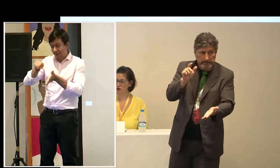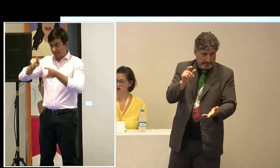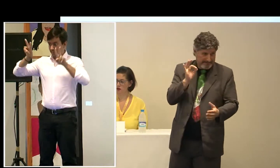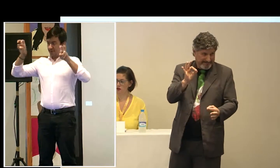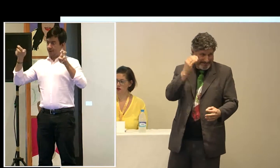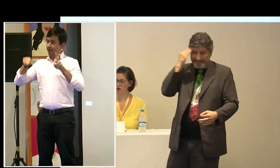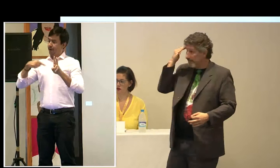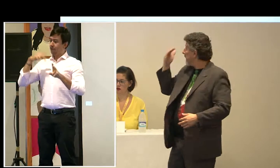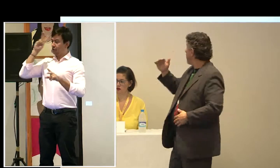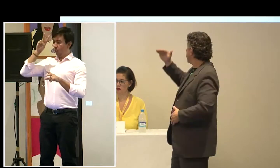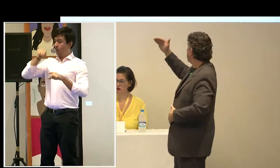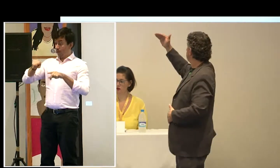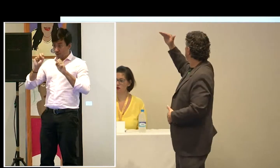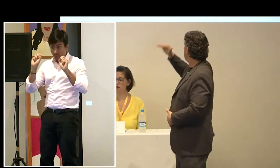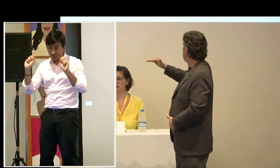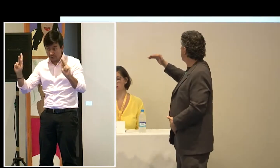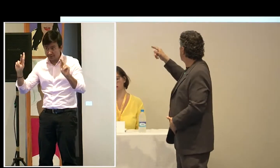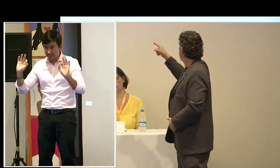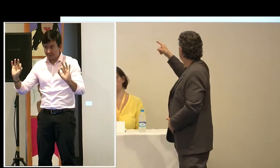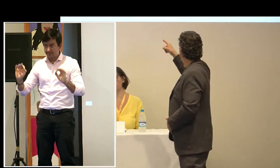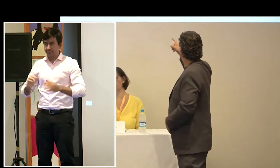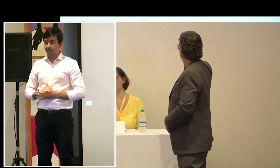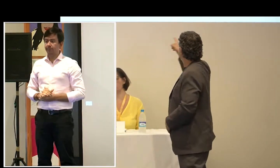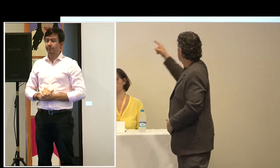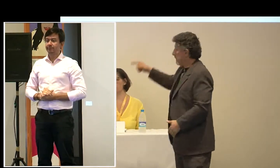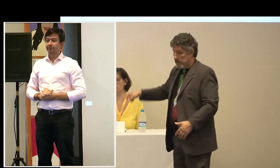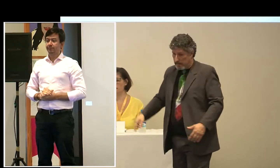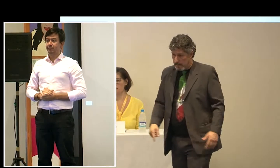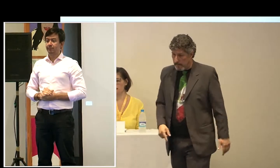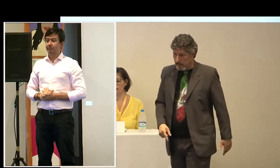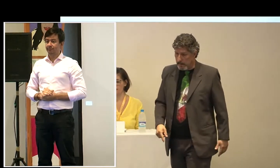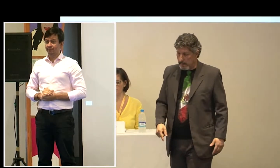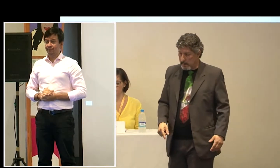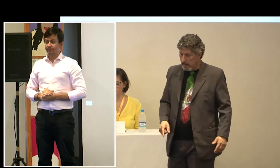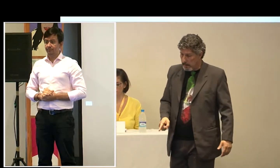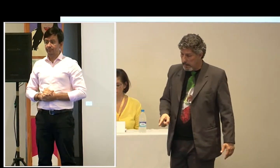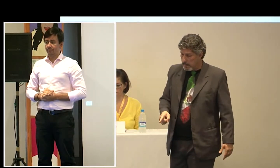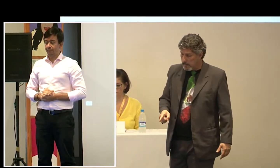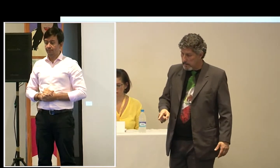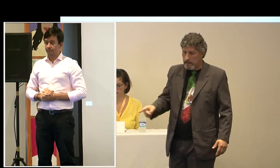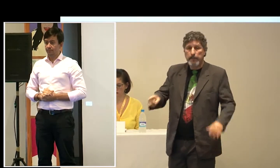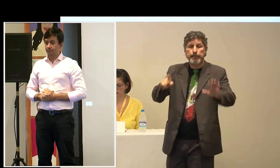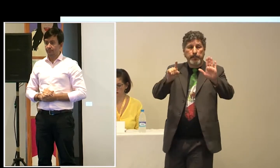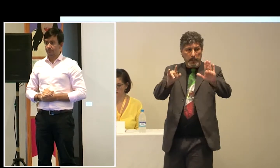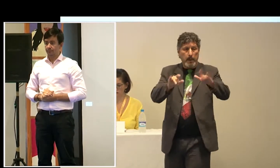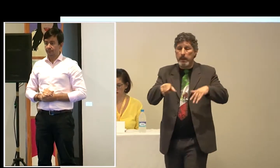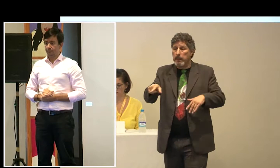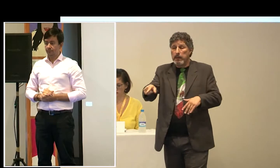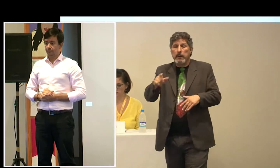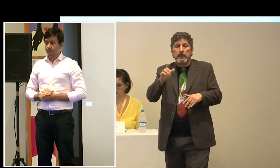não existia a história da língua de sinais mexicana? Bom, é essa história que eu pretendo contar.